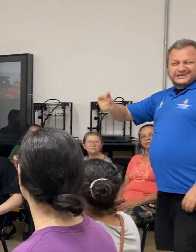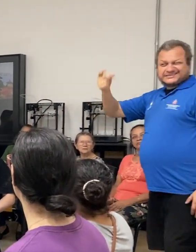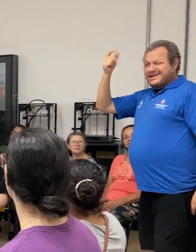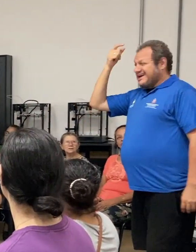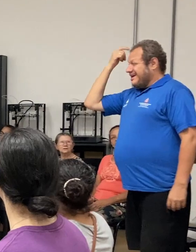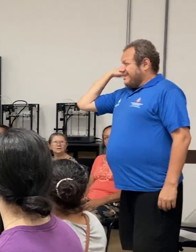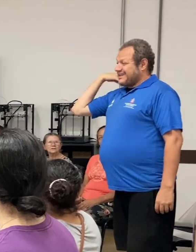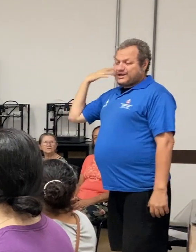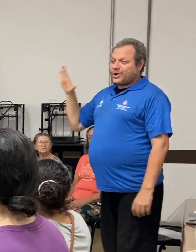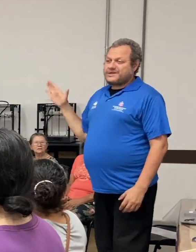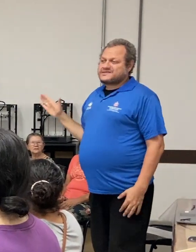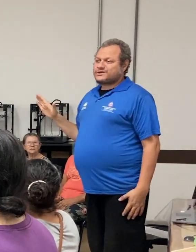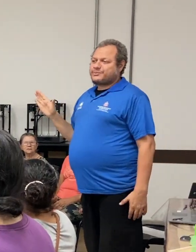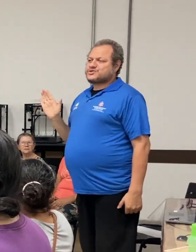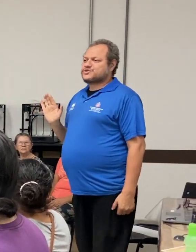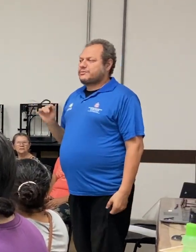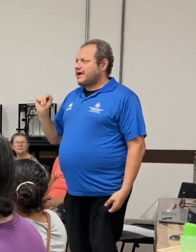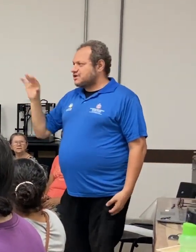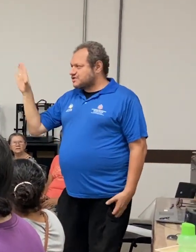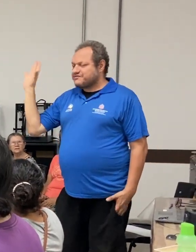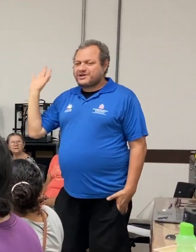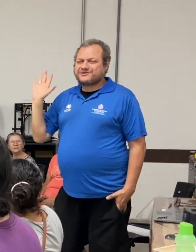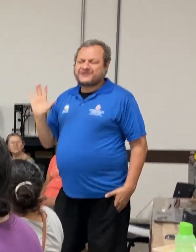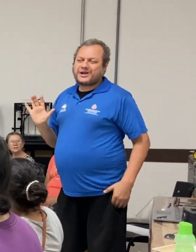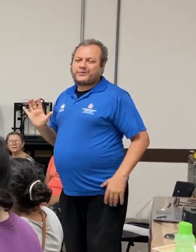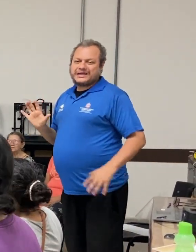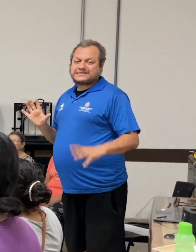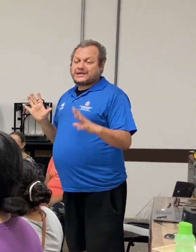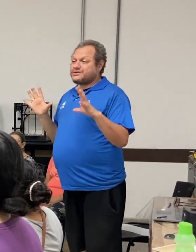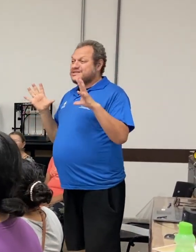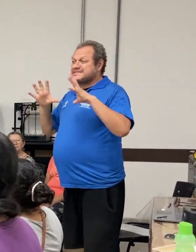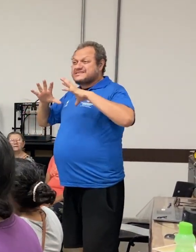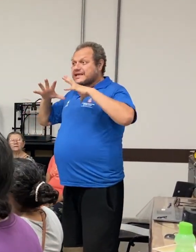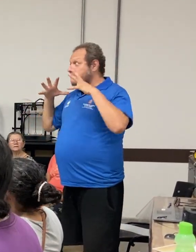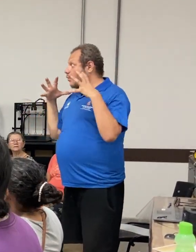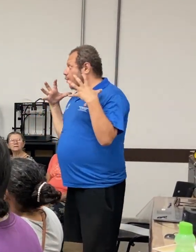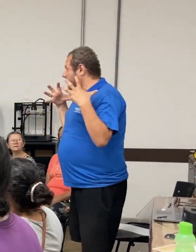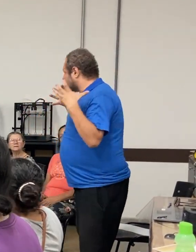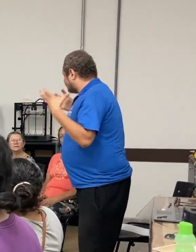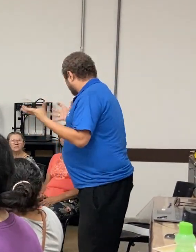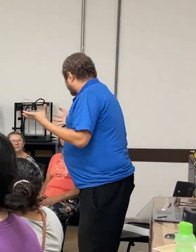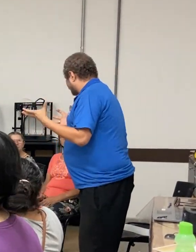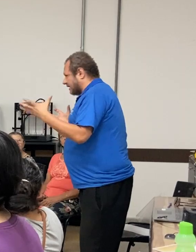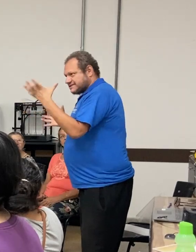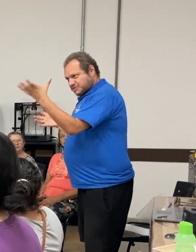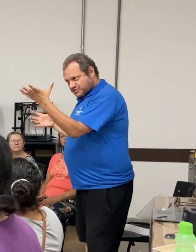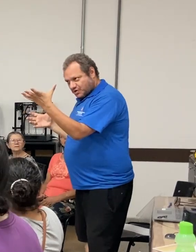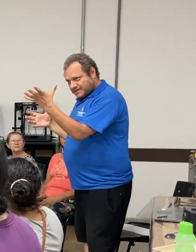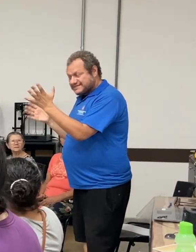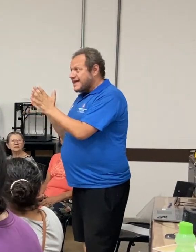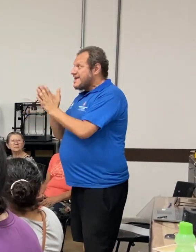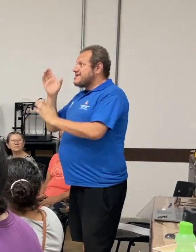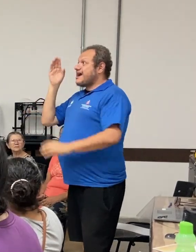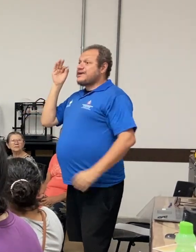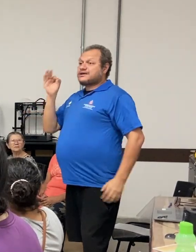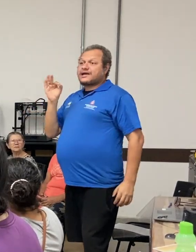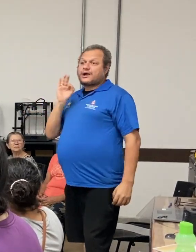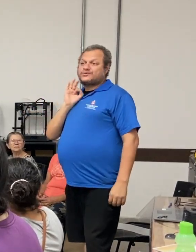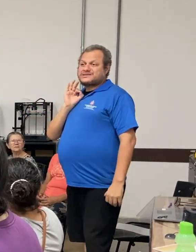atrás, lá no comecinho, depois dos Sumérios, já vieram eles e tal, então eles existem há muito tempo, né, esse tipo de coisa. E aí, o que é que acontecia